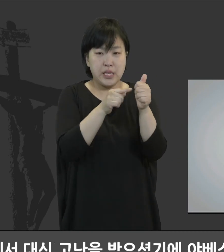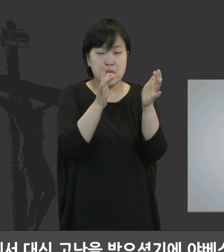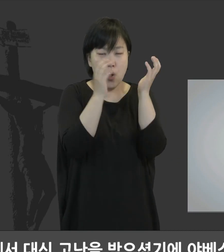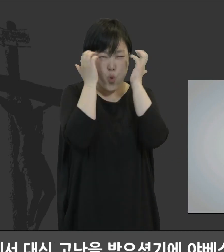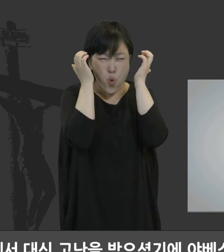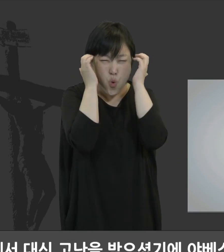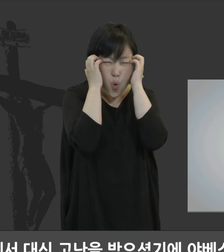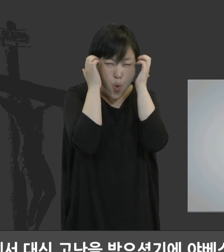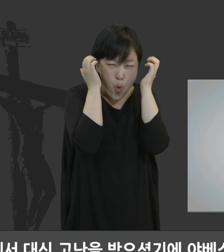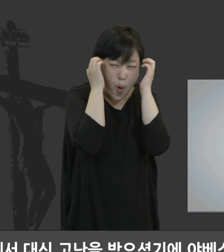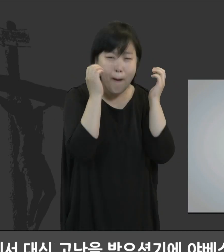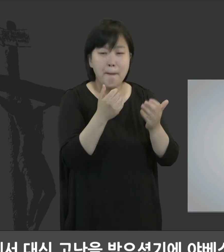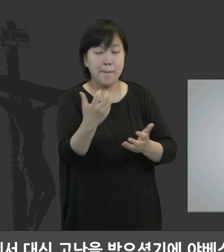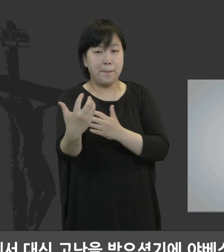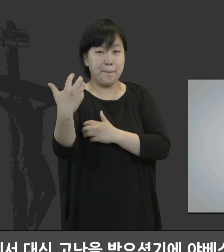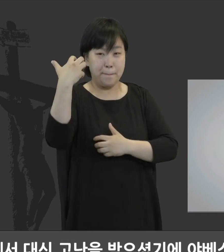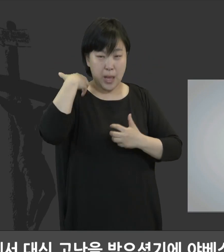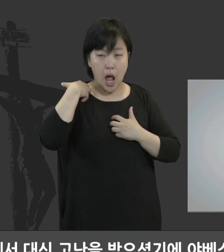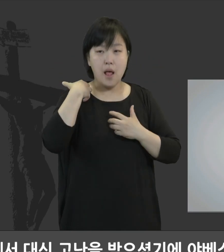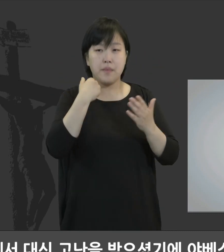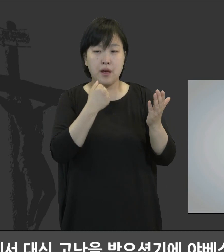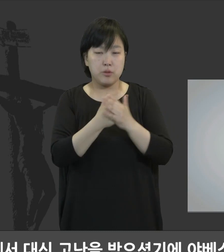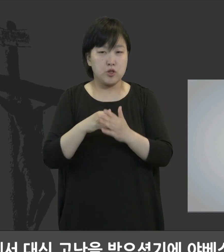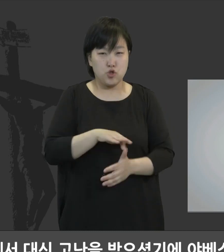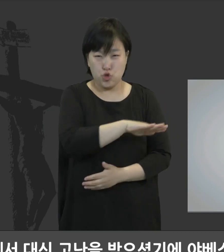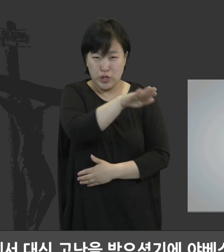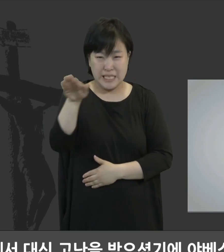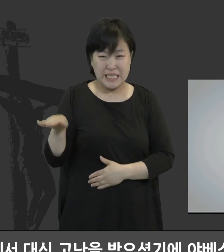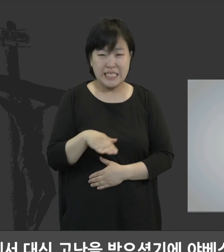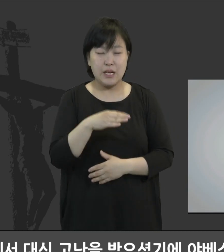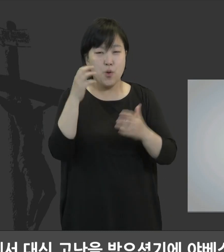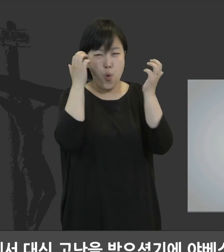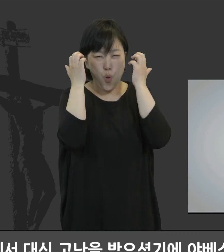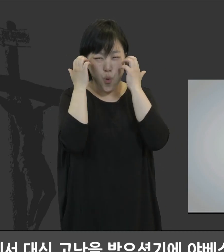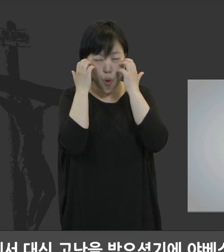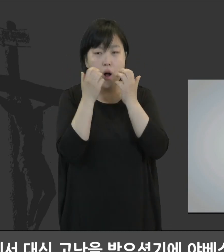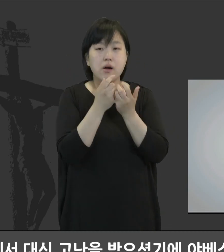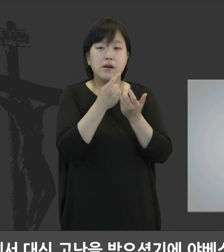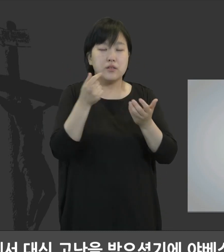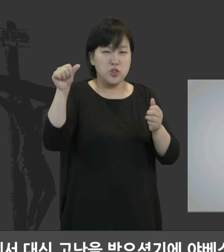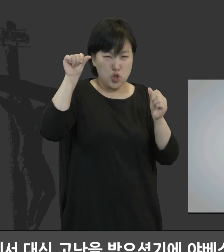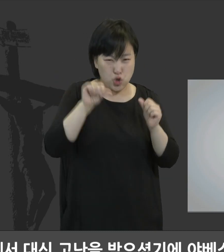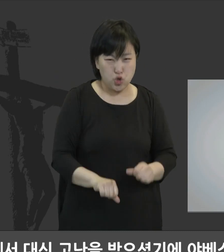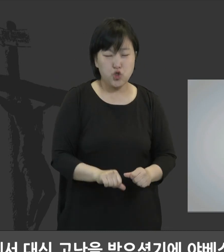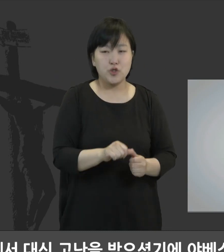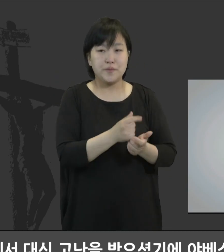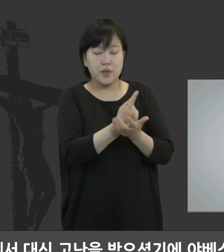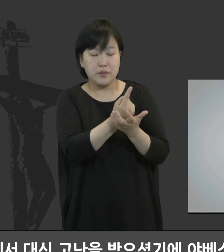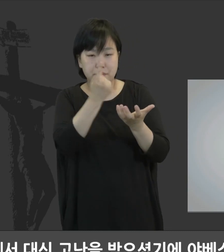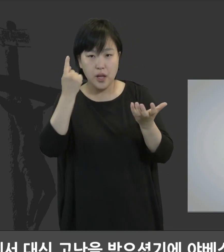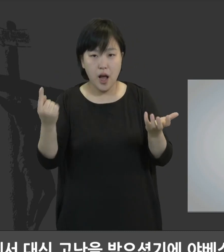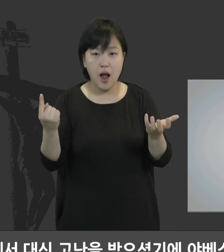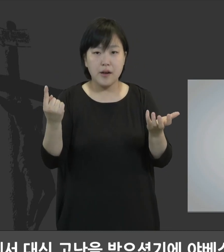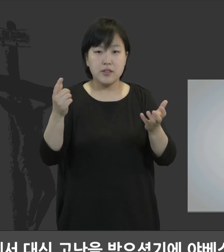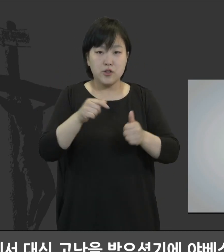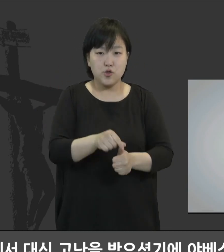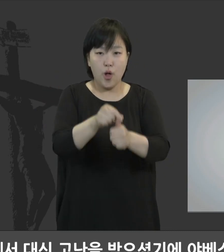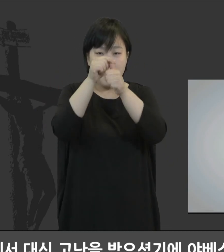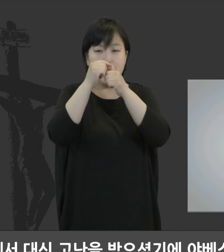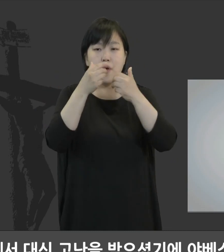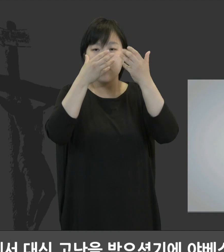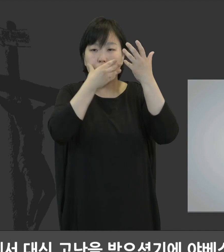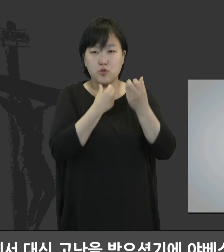받으셨기에 야베스처럼 고통과 저주 가운데 태어난 우리가 구원을 받고 축복을 누릴 수 있게